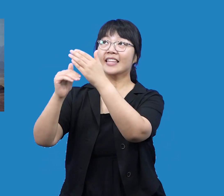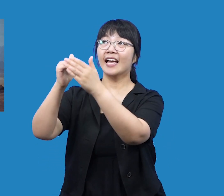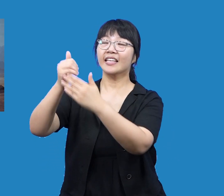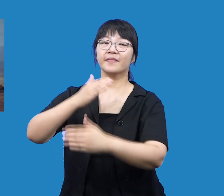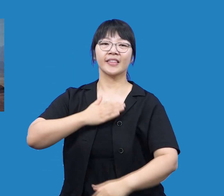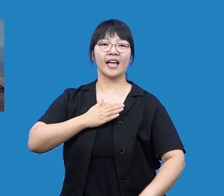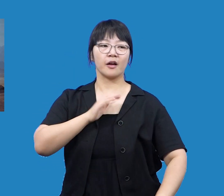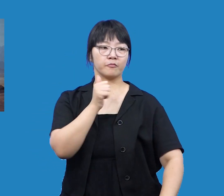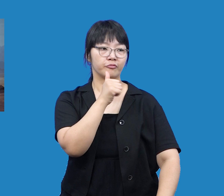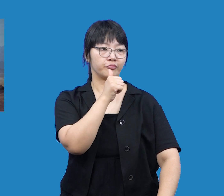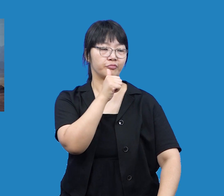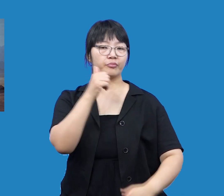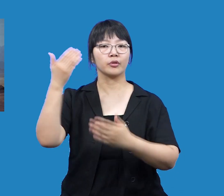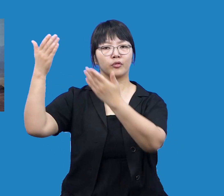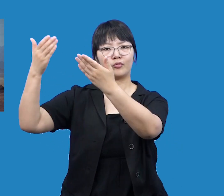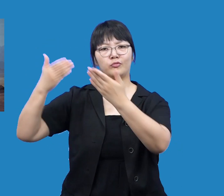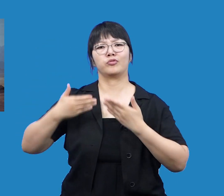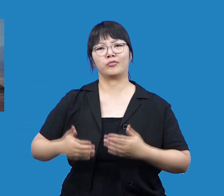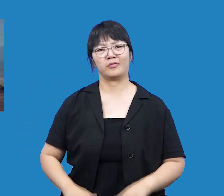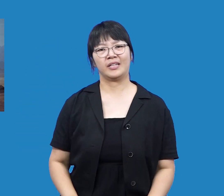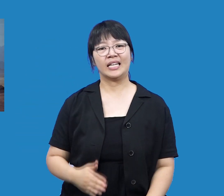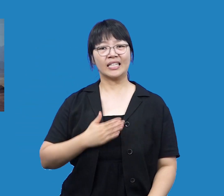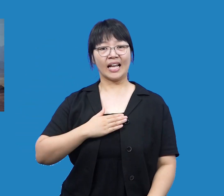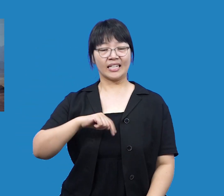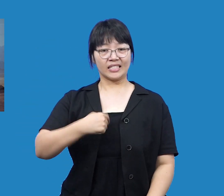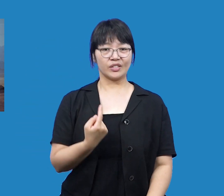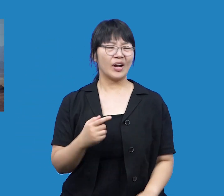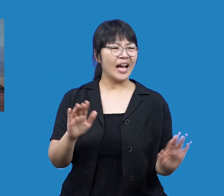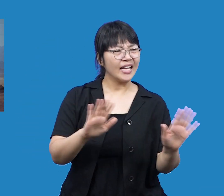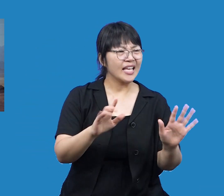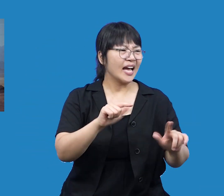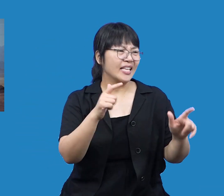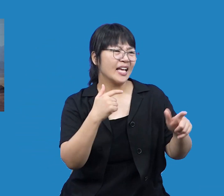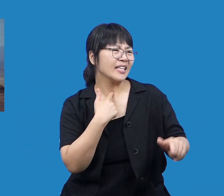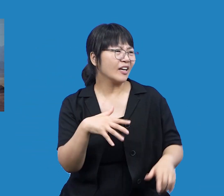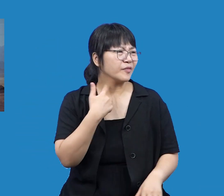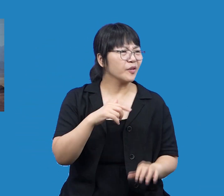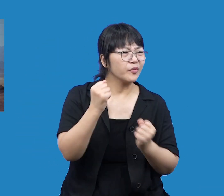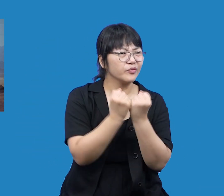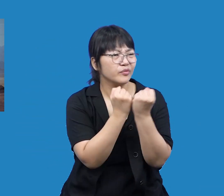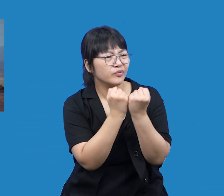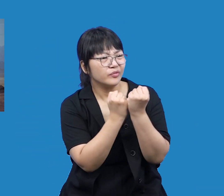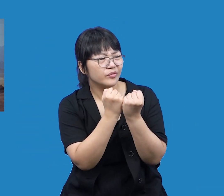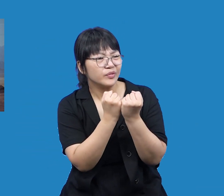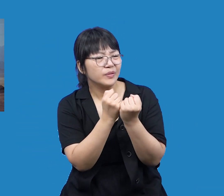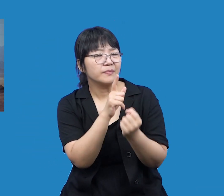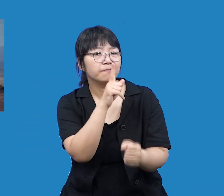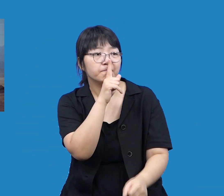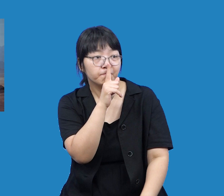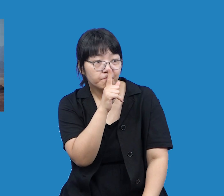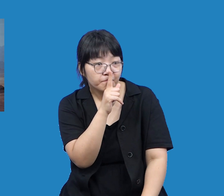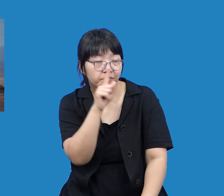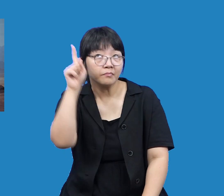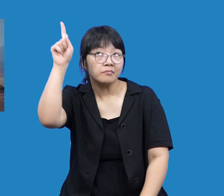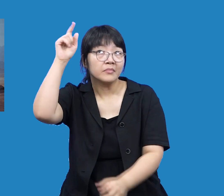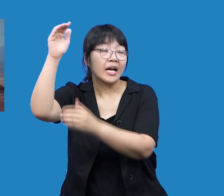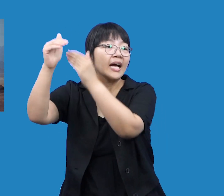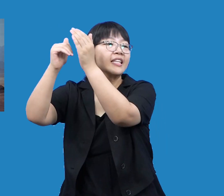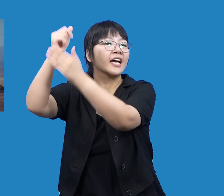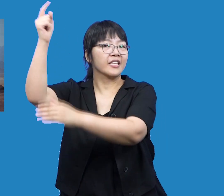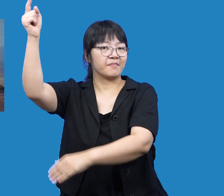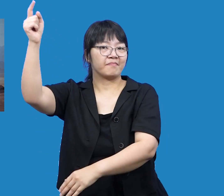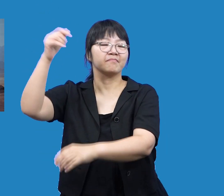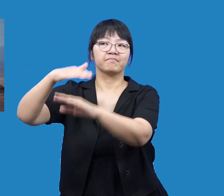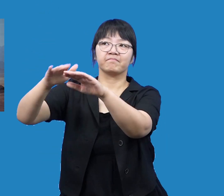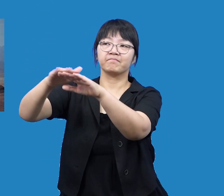것입니다. 내가 나를 변호하지 않아도 그분이 우리를 변호해 주신다는 것입니다. 자, 그렇다면